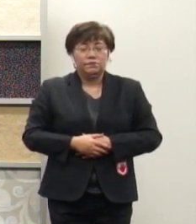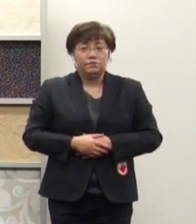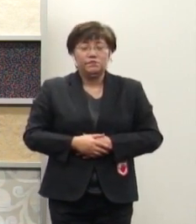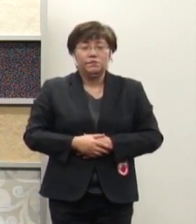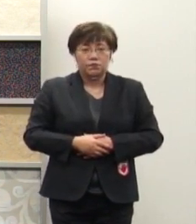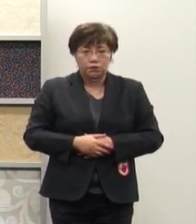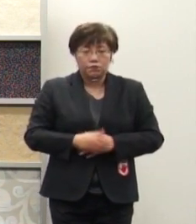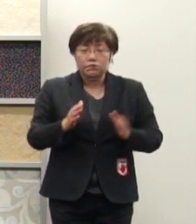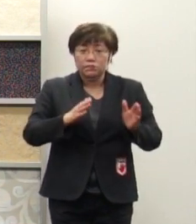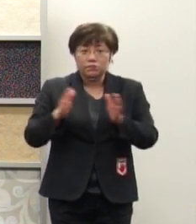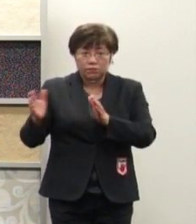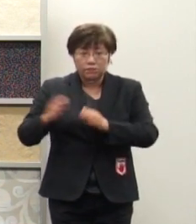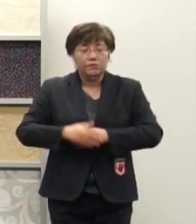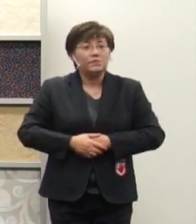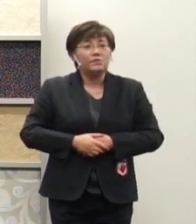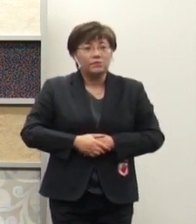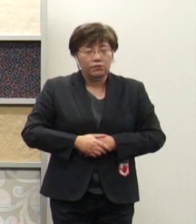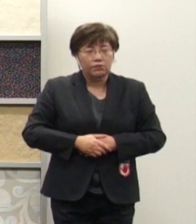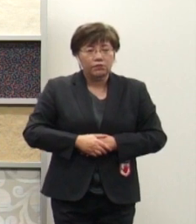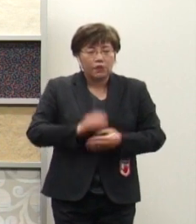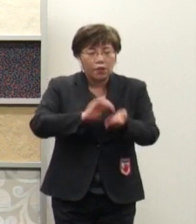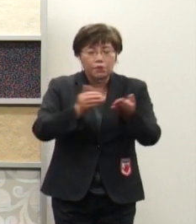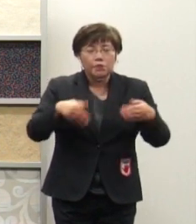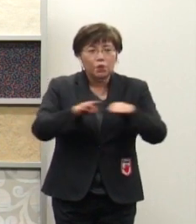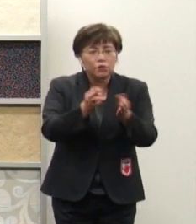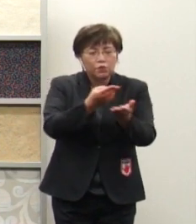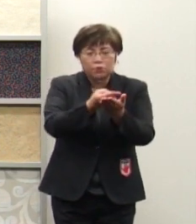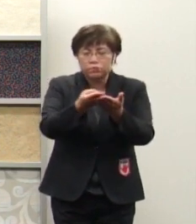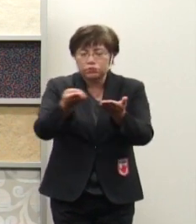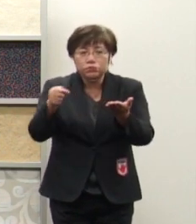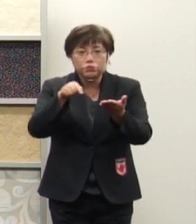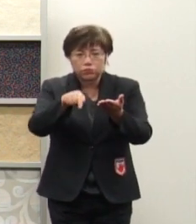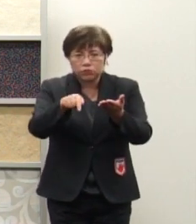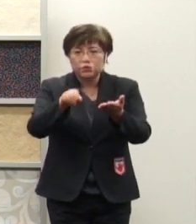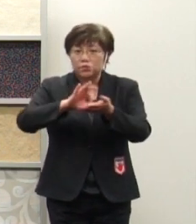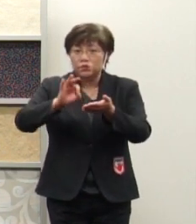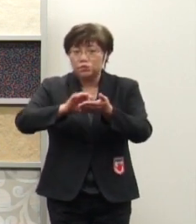一方におきまして病床使用率ですが、昨日時点では